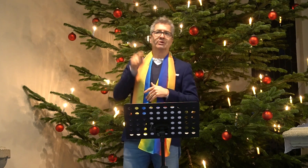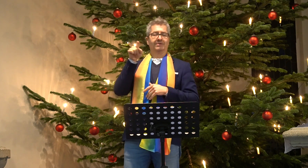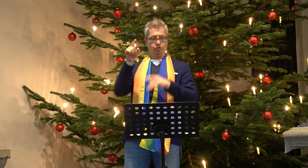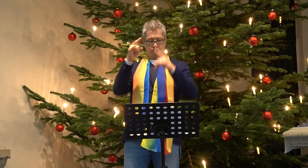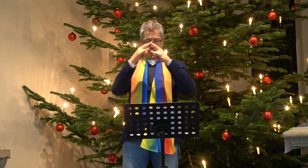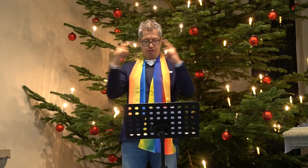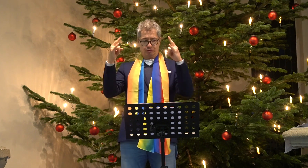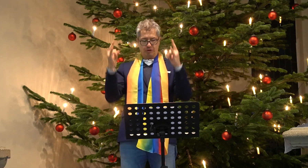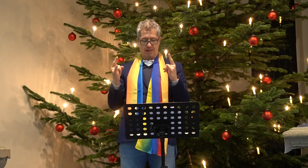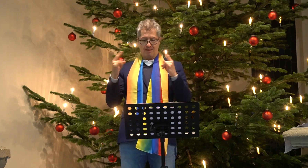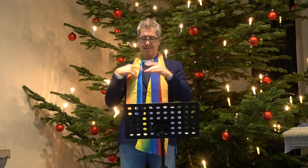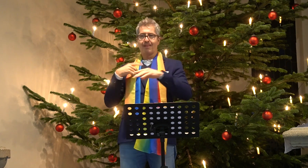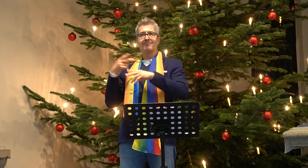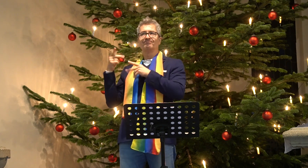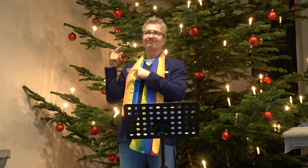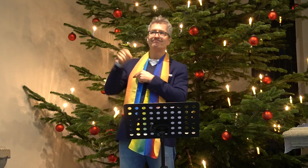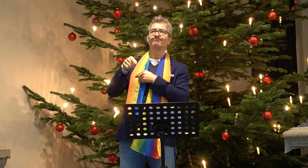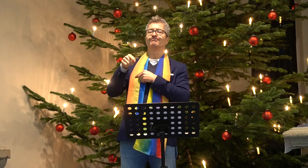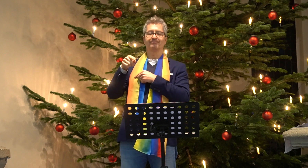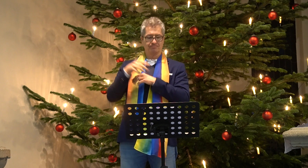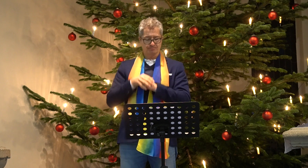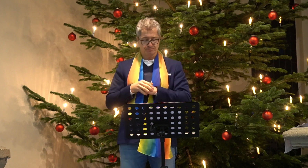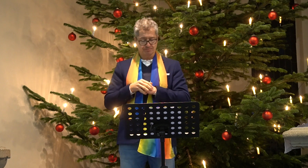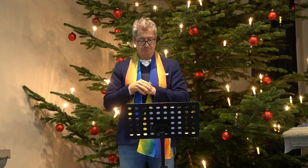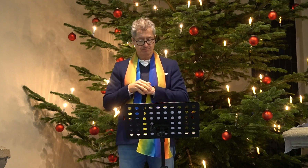Sie müssen in einen Stall schlafen.